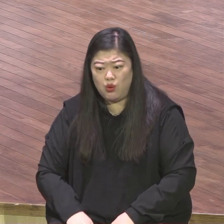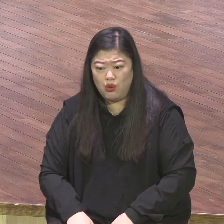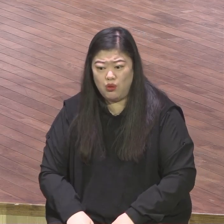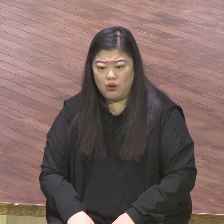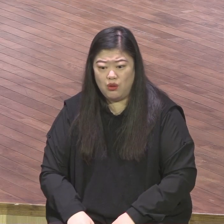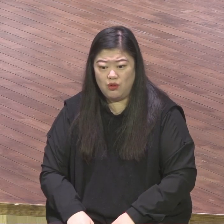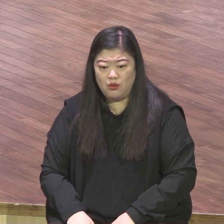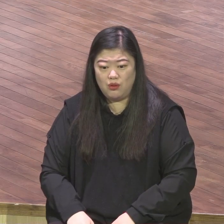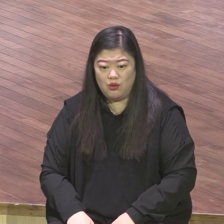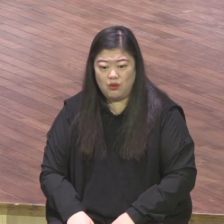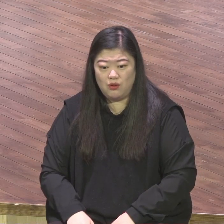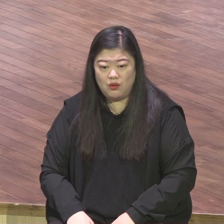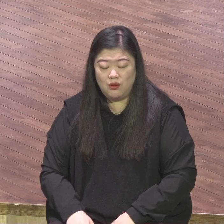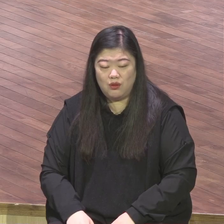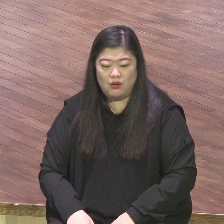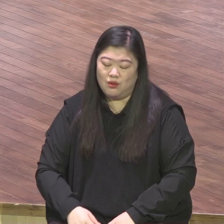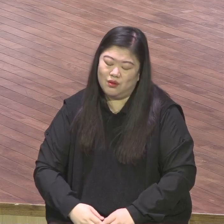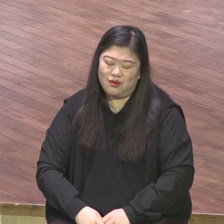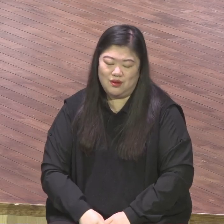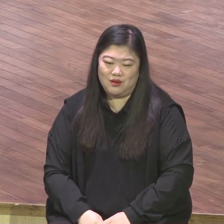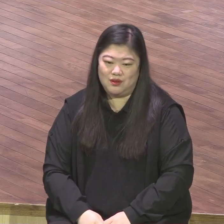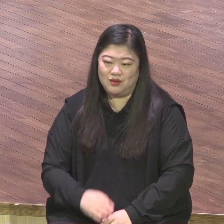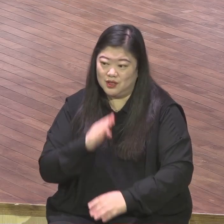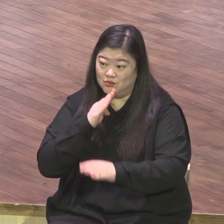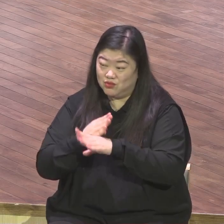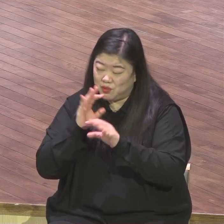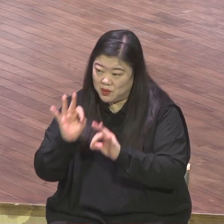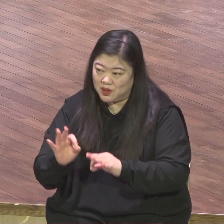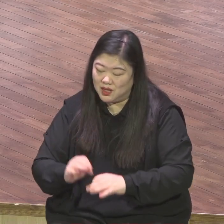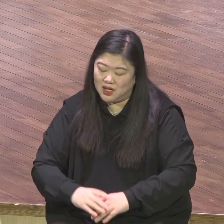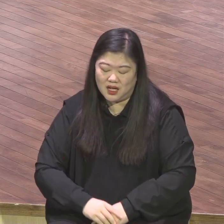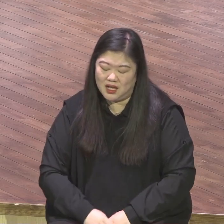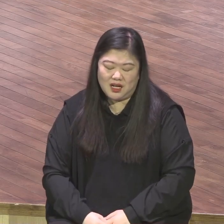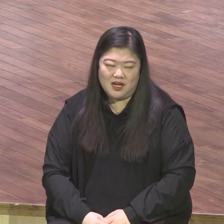우리나라 어느 정도 아시냐고요? 어느 정도 힘이 있는지